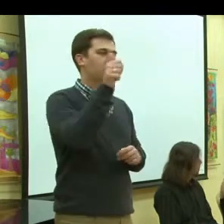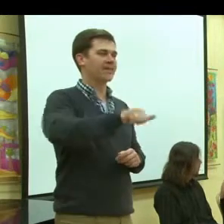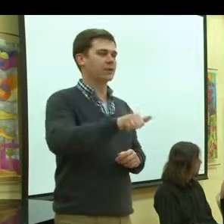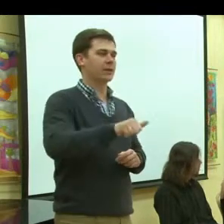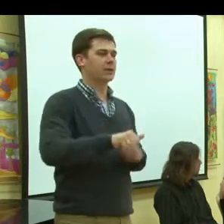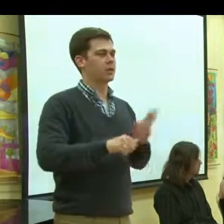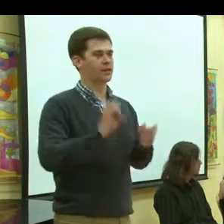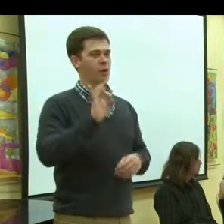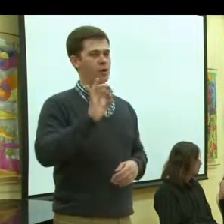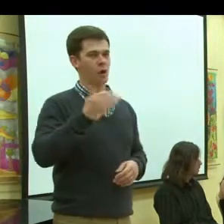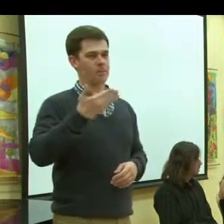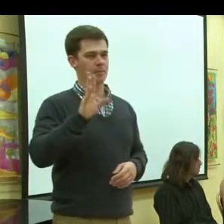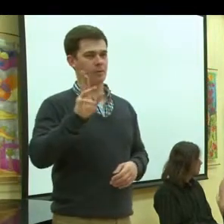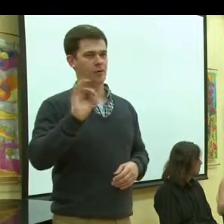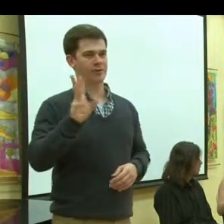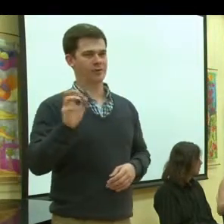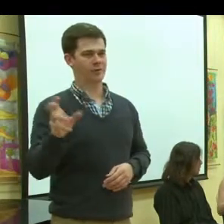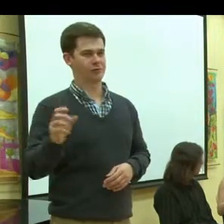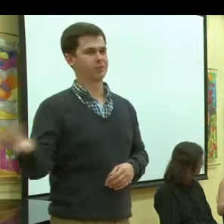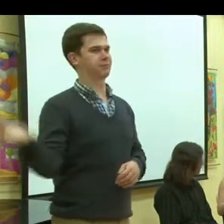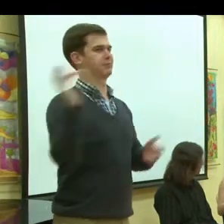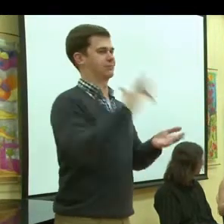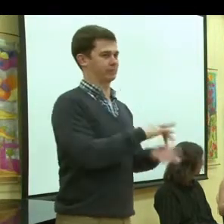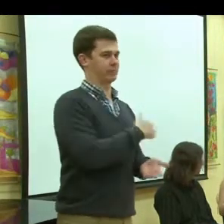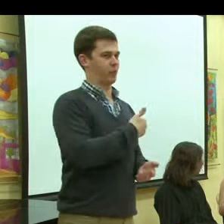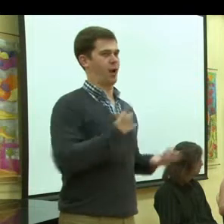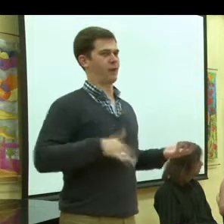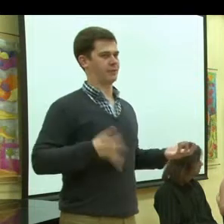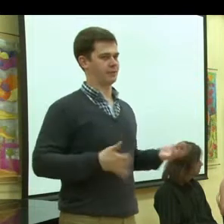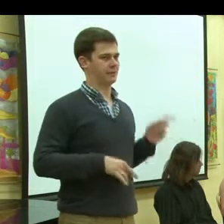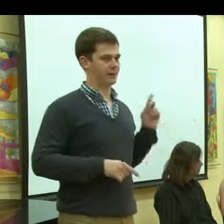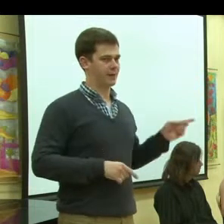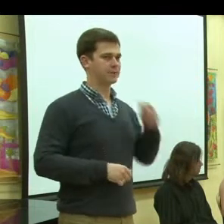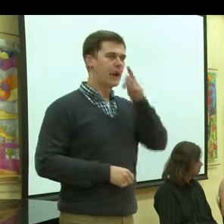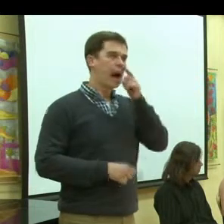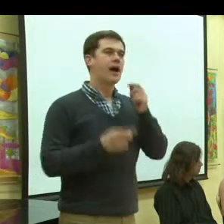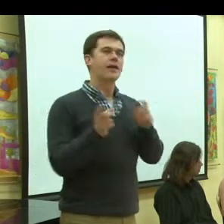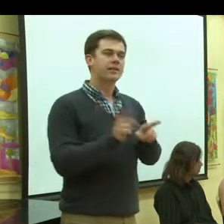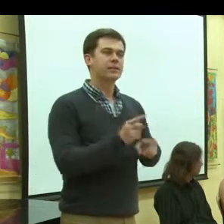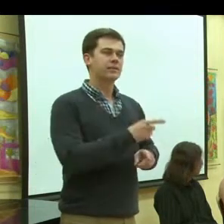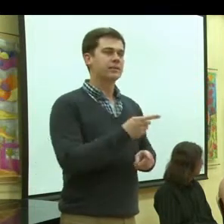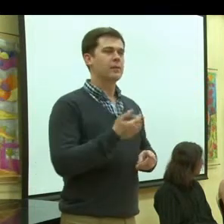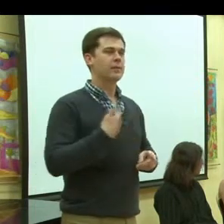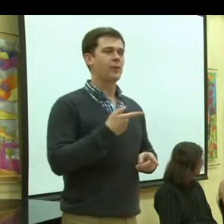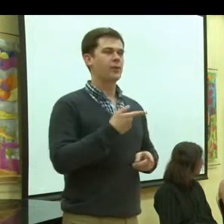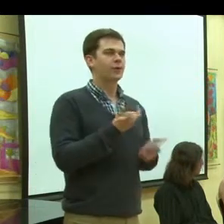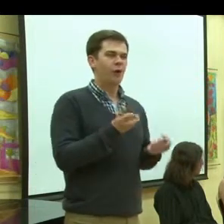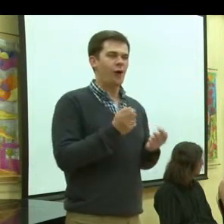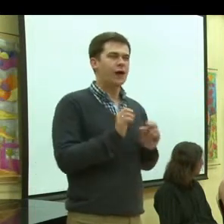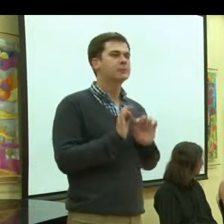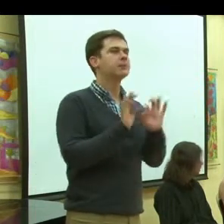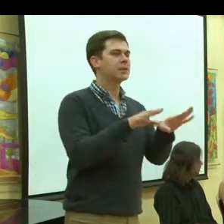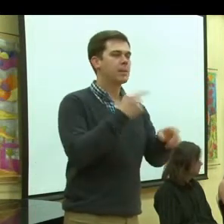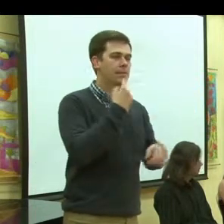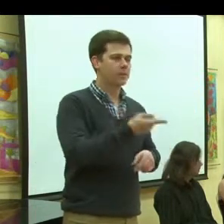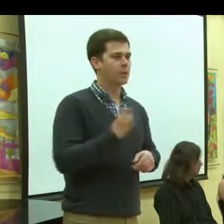200 tysięcy. Ale my tutaj, opowiadając o tej historii tego tanga, jak ono dociera do Europy, pokrótce wspomnieliśmy, że właśnie